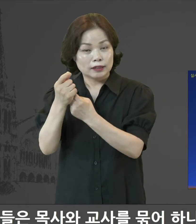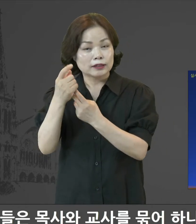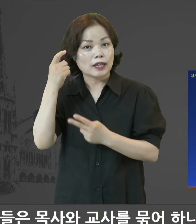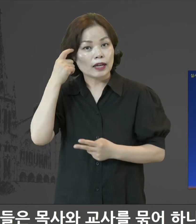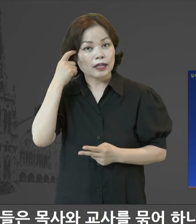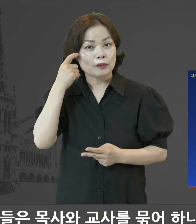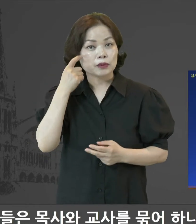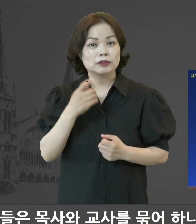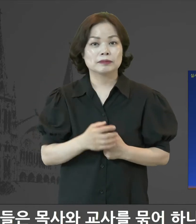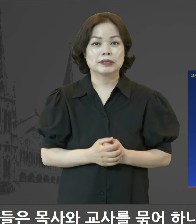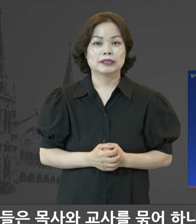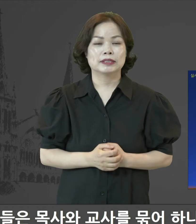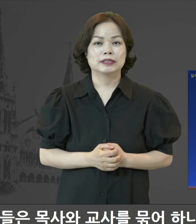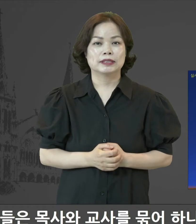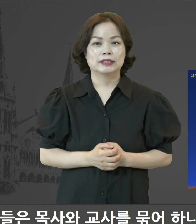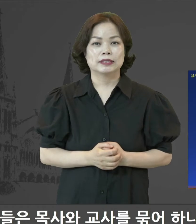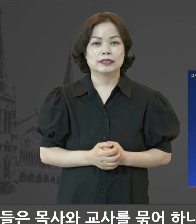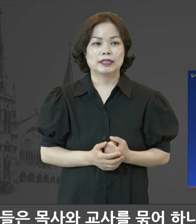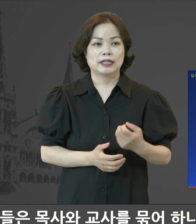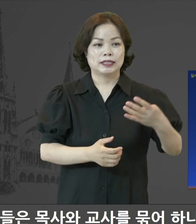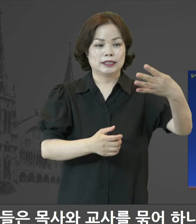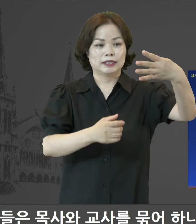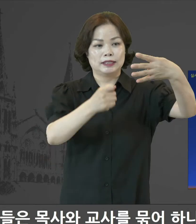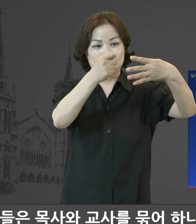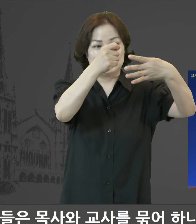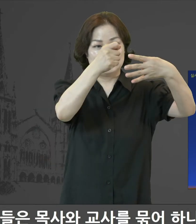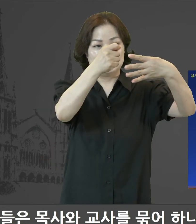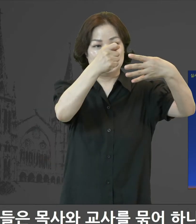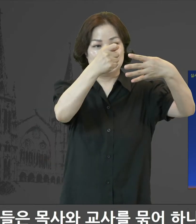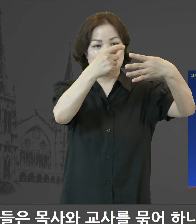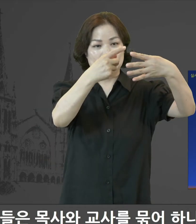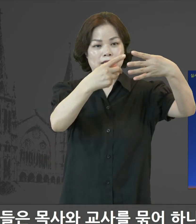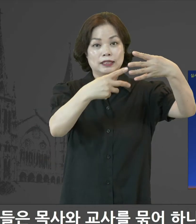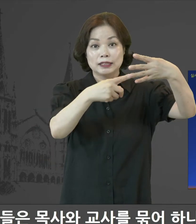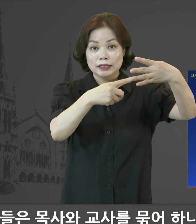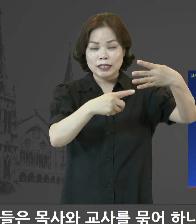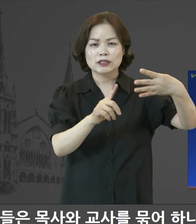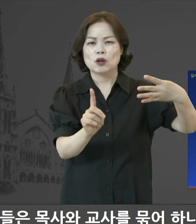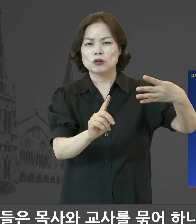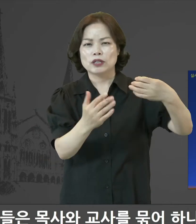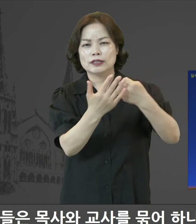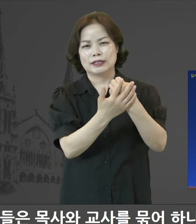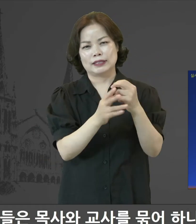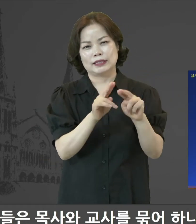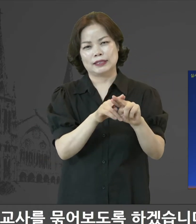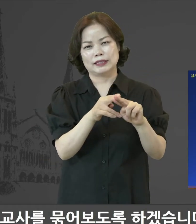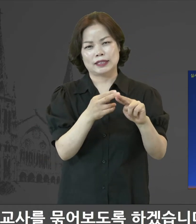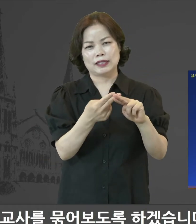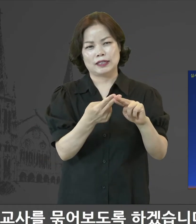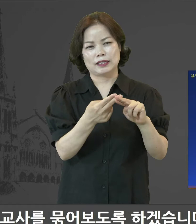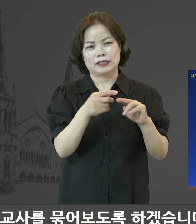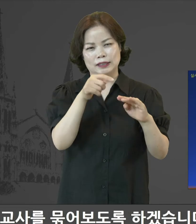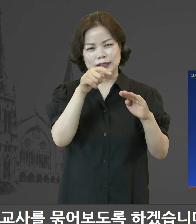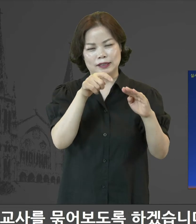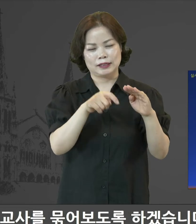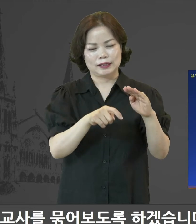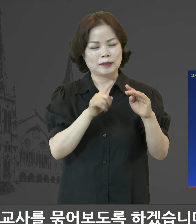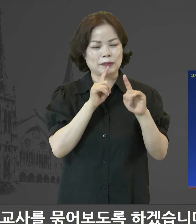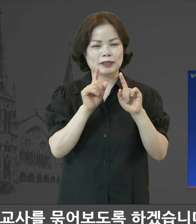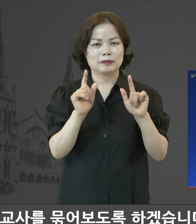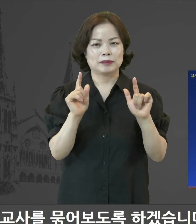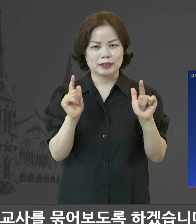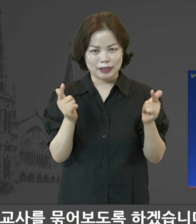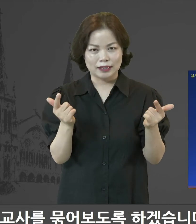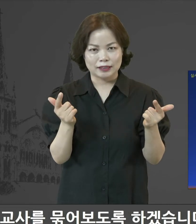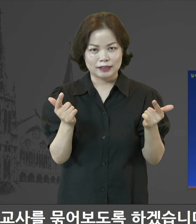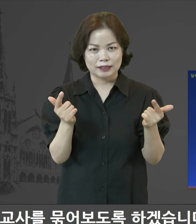하겠습니다. 이 네 가지 은사가 어떤 것인지 너무 깊게 안 다루려고 합니다. 그래도